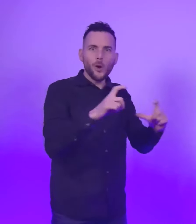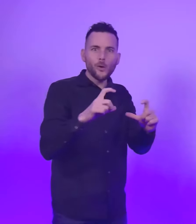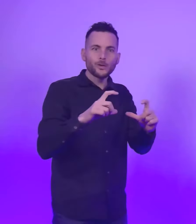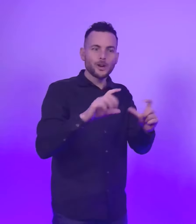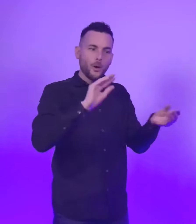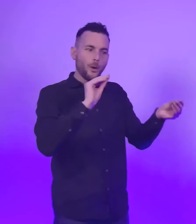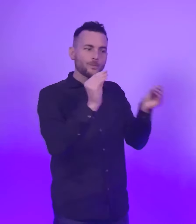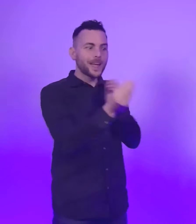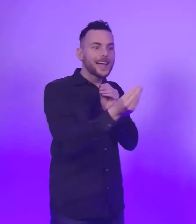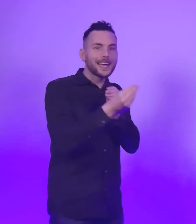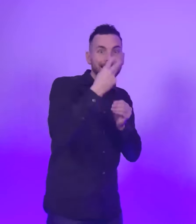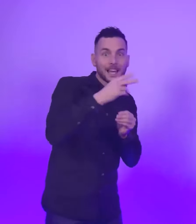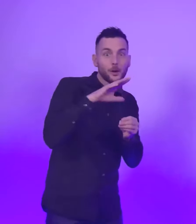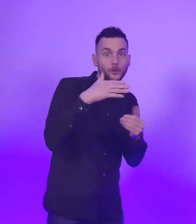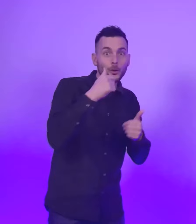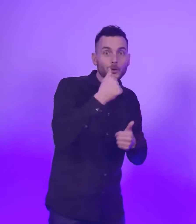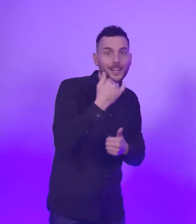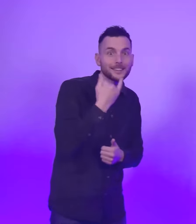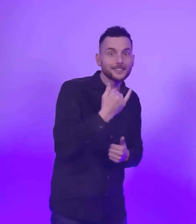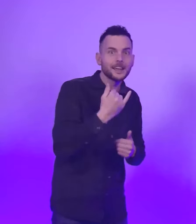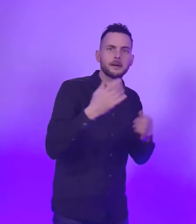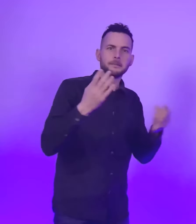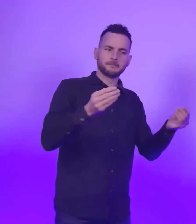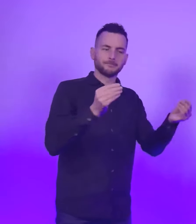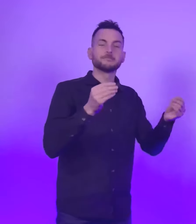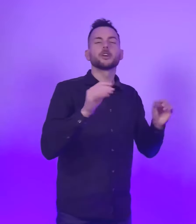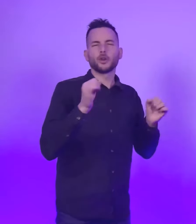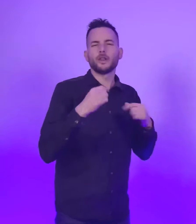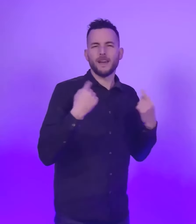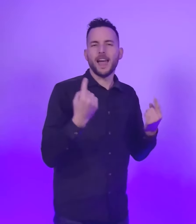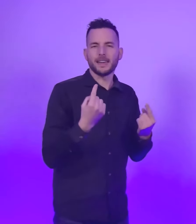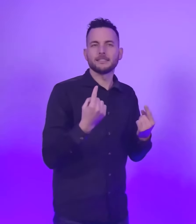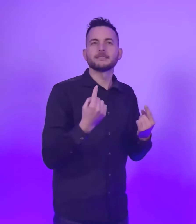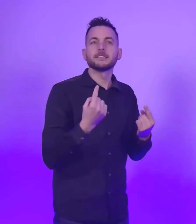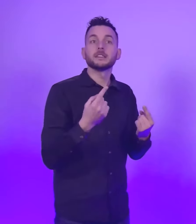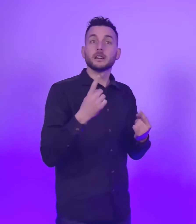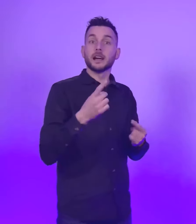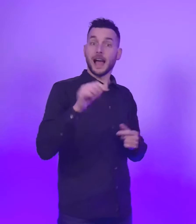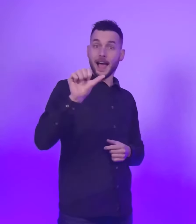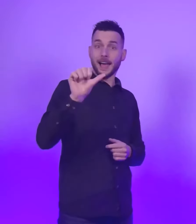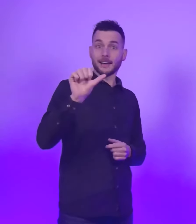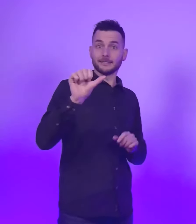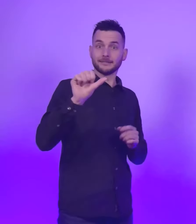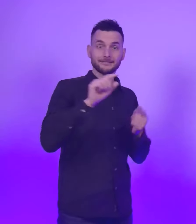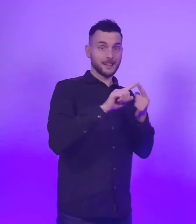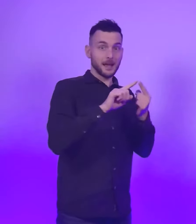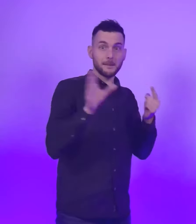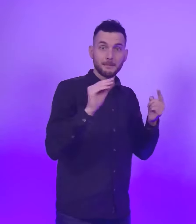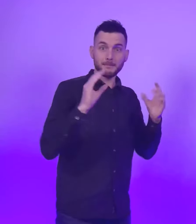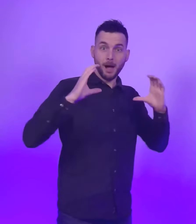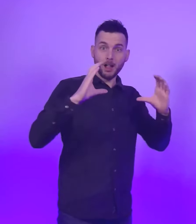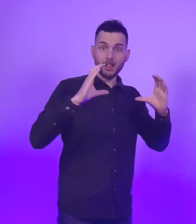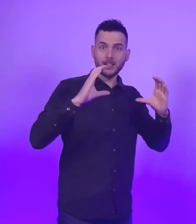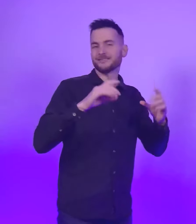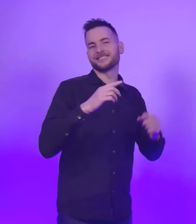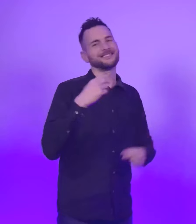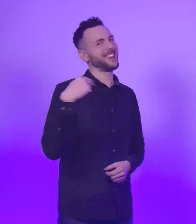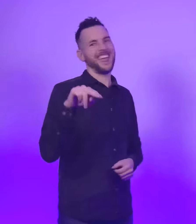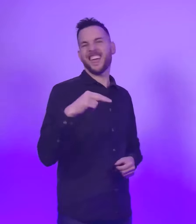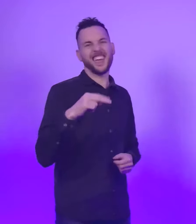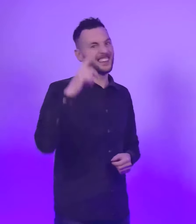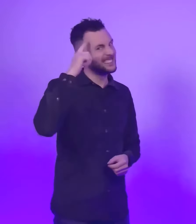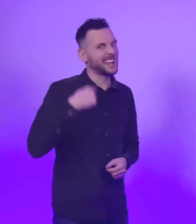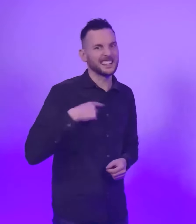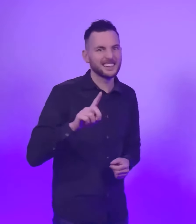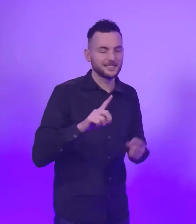goed is. Oké. Okay. Oké, nou dat kunnen wij. A. Is het A? Nelly met de bal? Nee. Denk ik niet